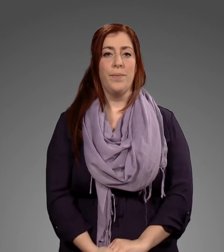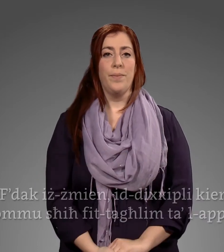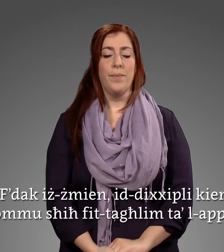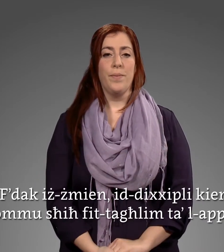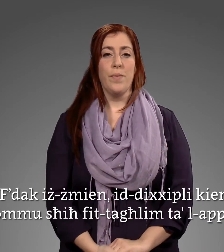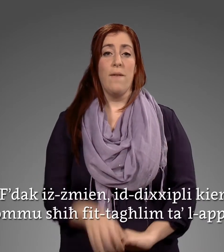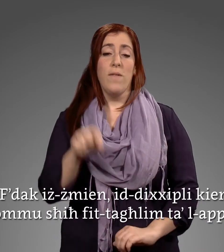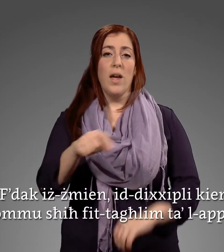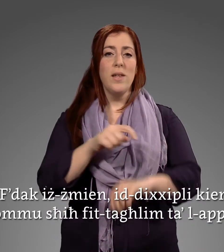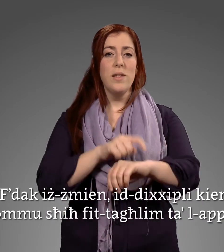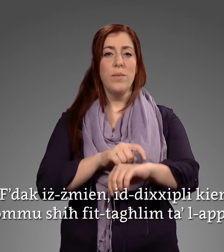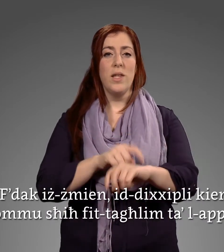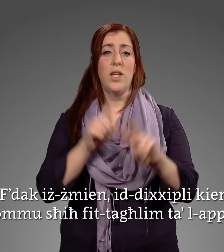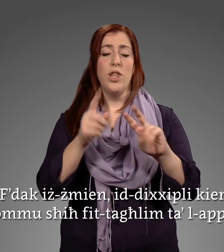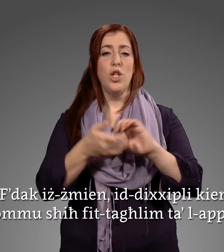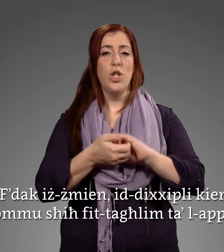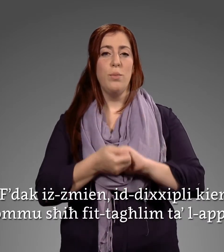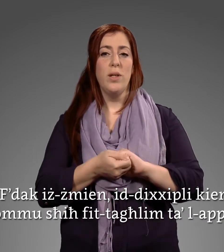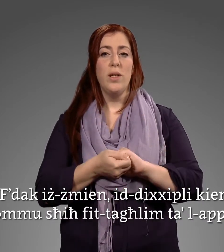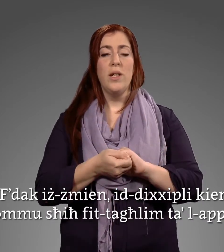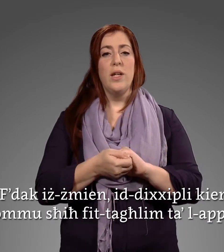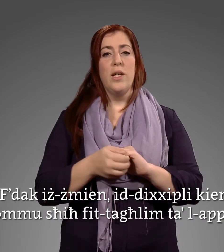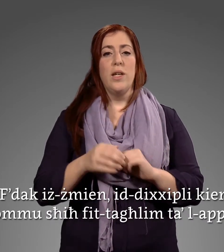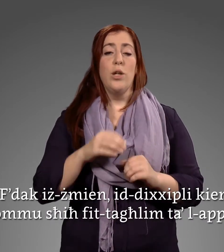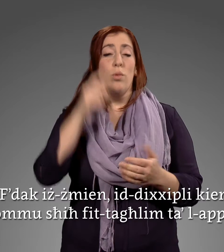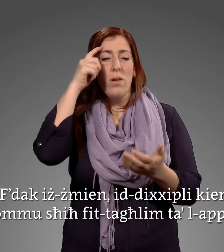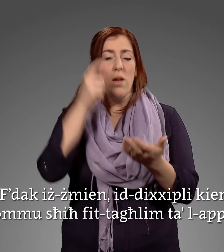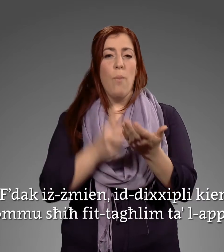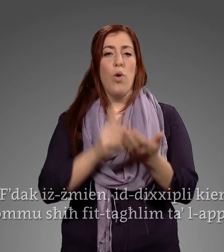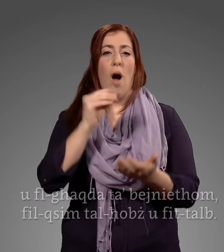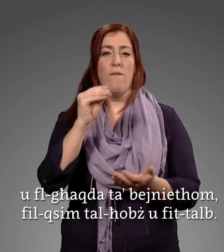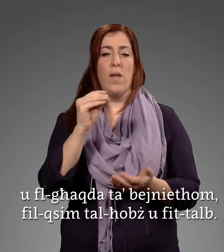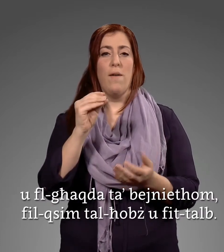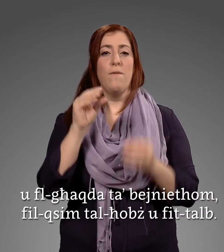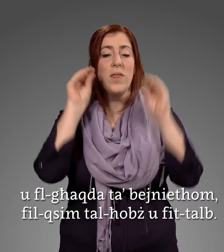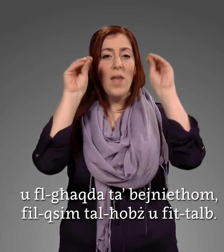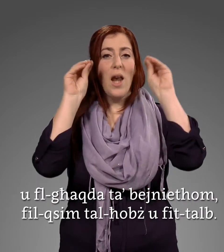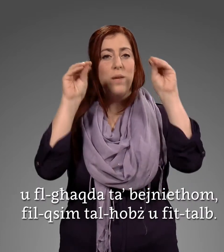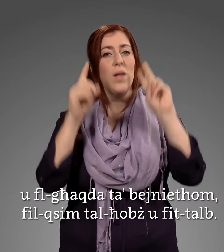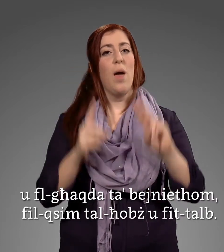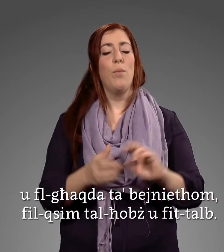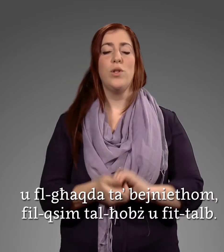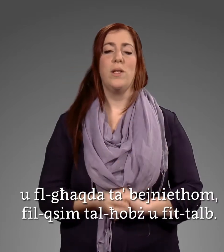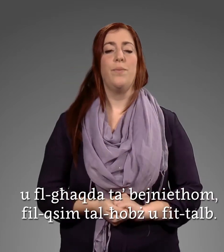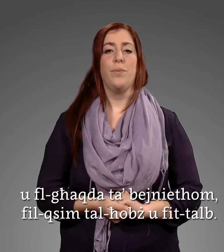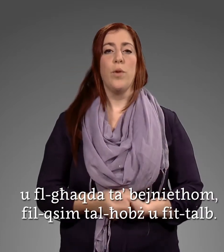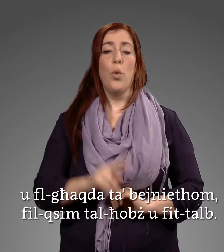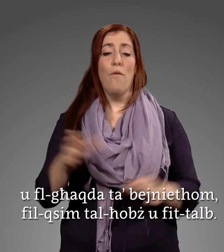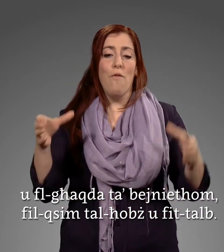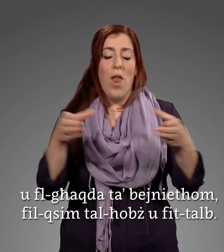F'dak iż-żmien id-dixxipli kienu jżommu sħiħ fit-tagħlim tal-Apostli u fl-aqda ta' bejniethom, fil-qsim tal-ħobs